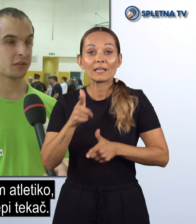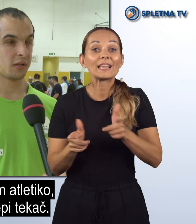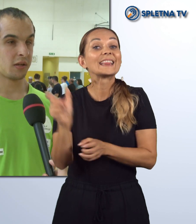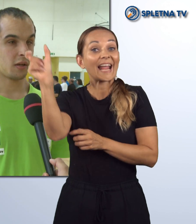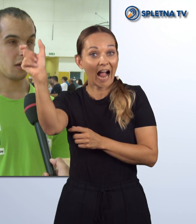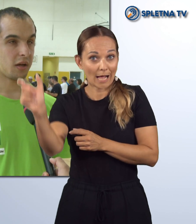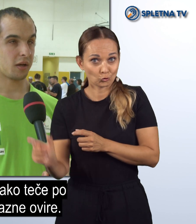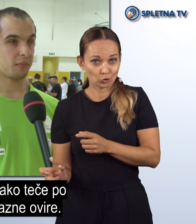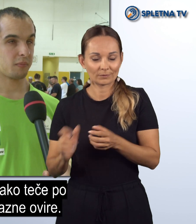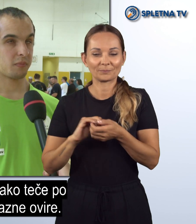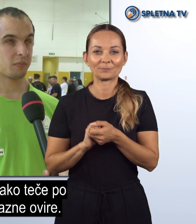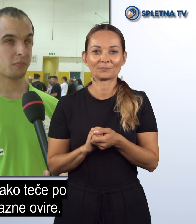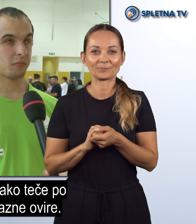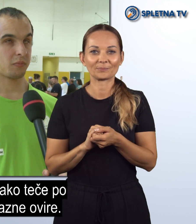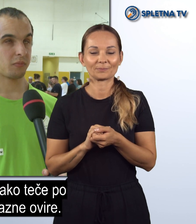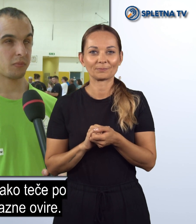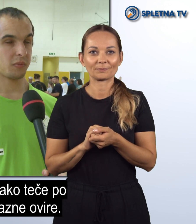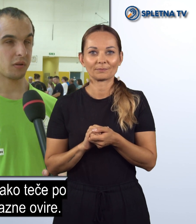tekač.